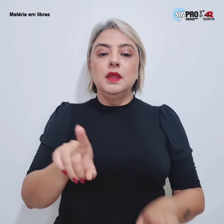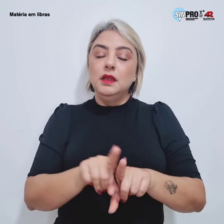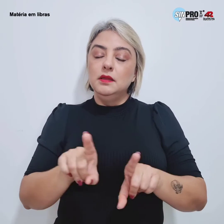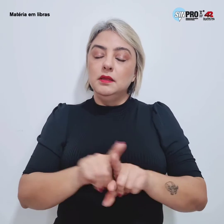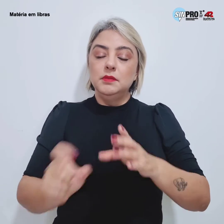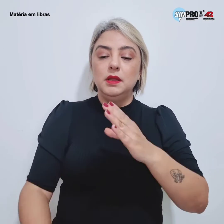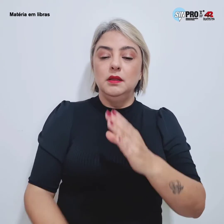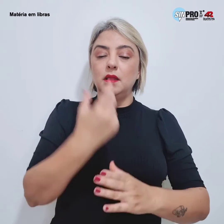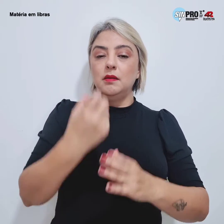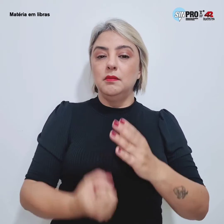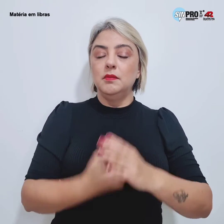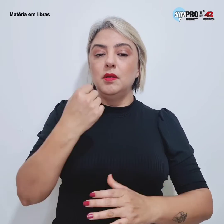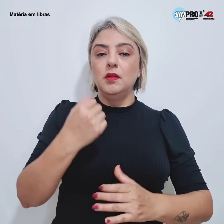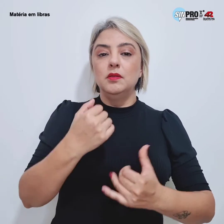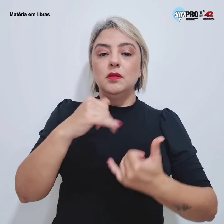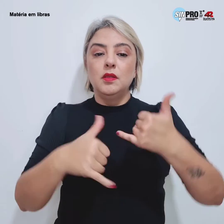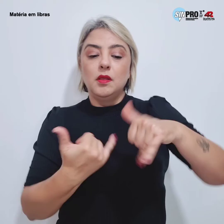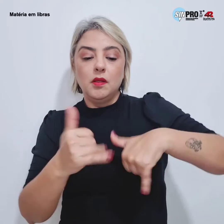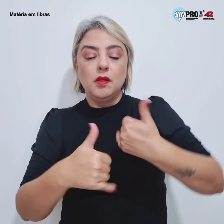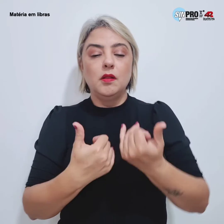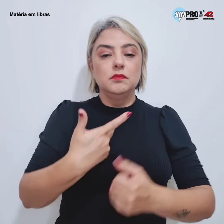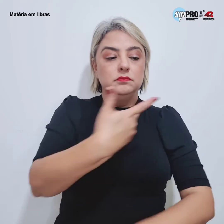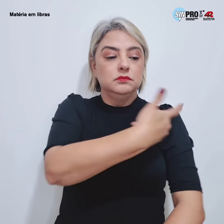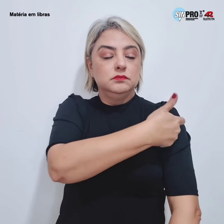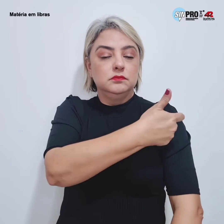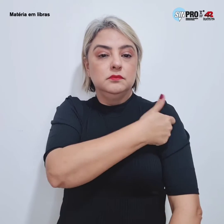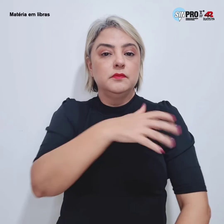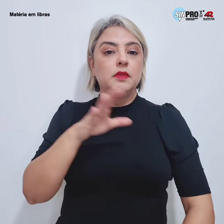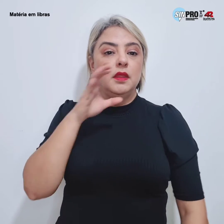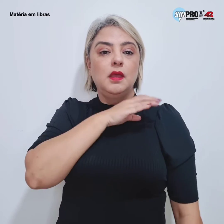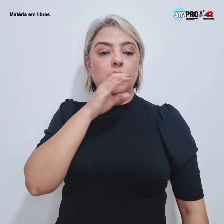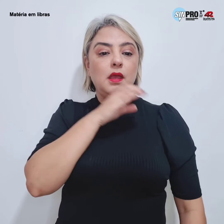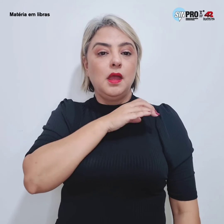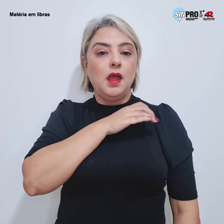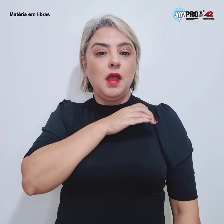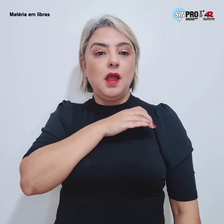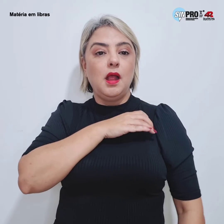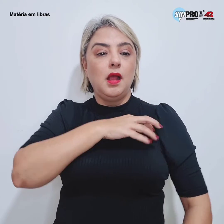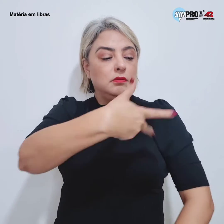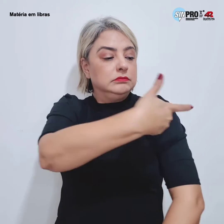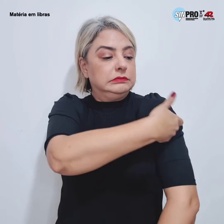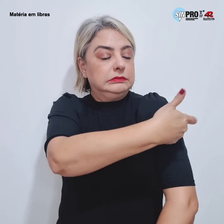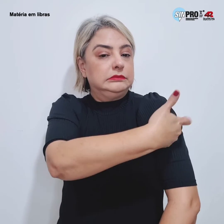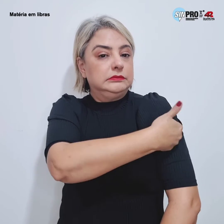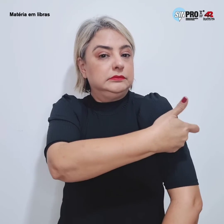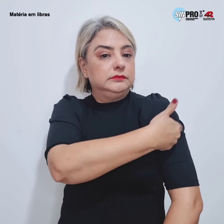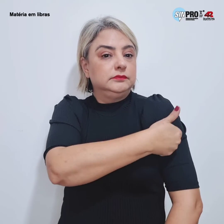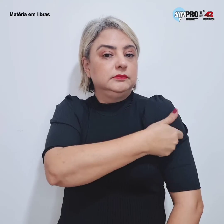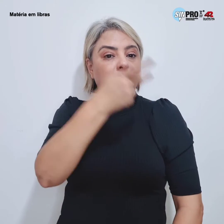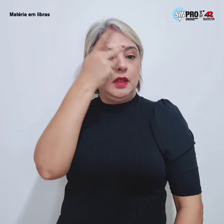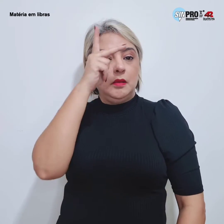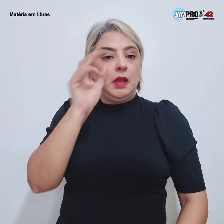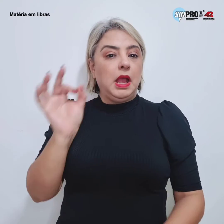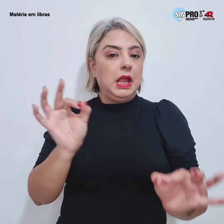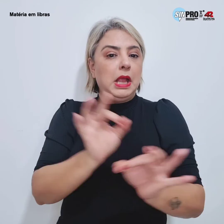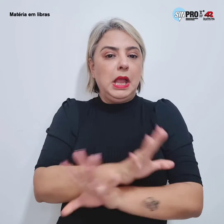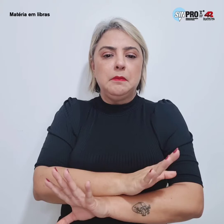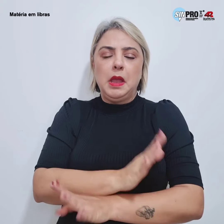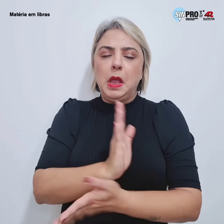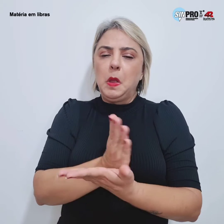científica, bem como na produção de imunizantes e na agilidade e alcance em vacinação para